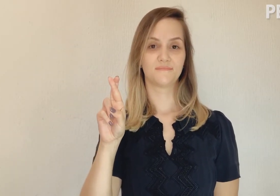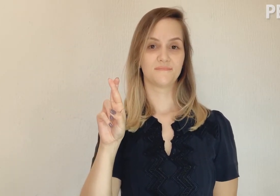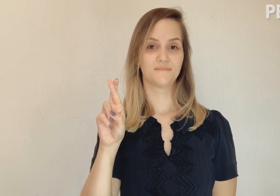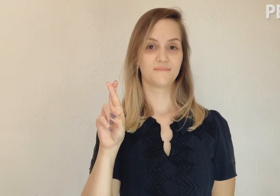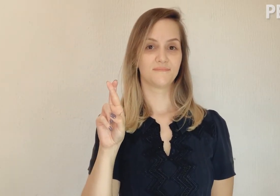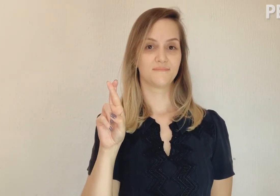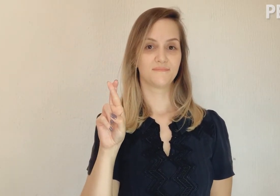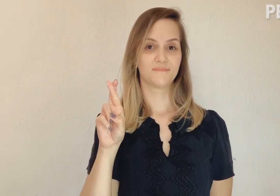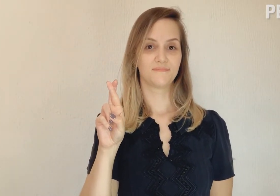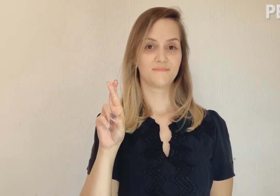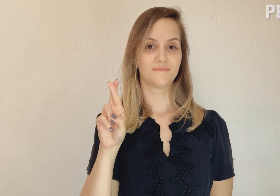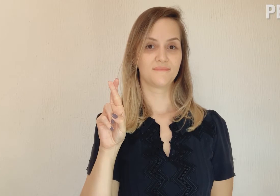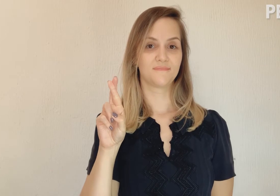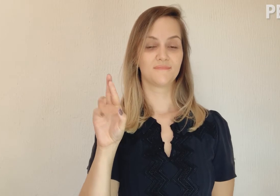R.